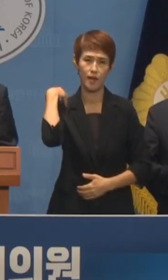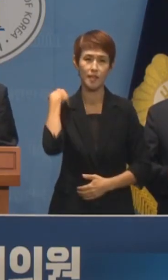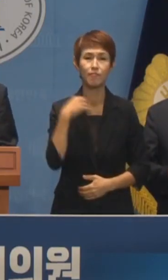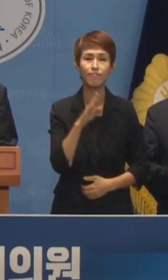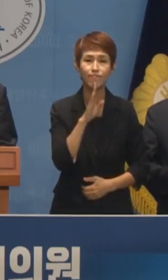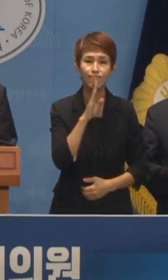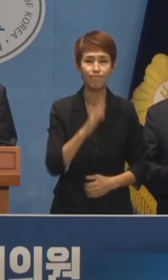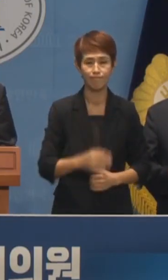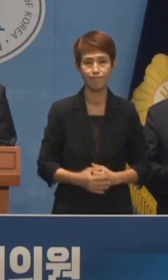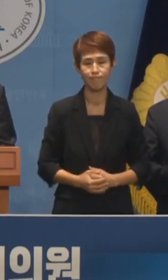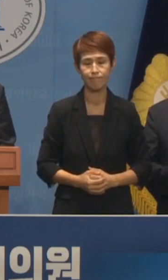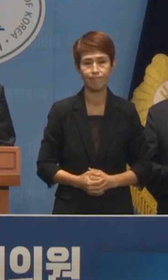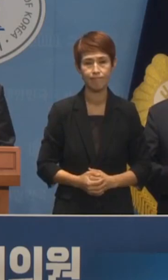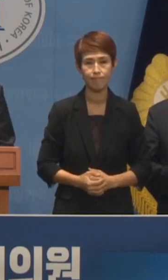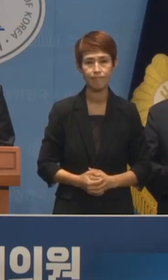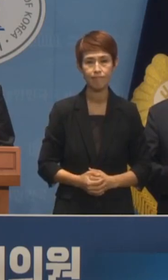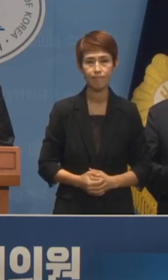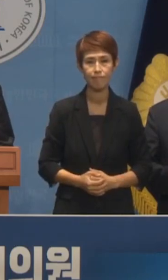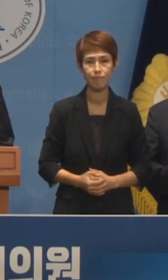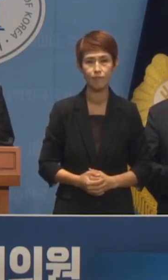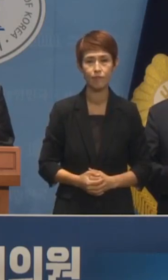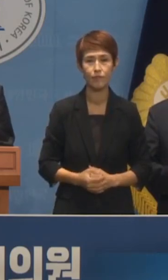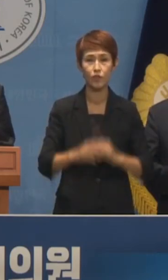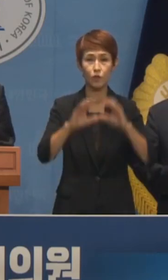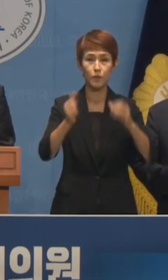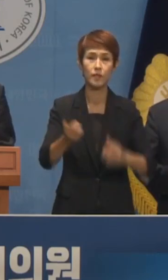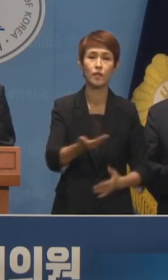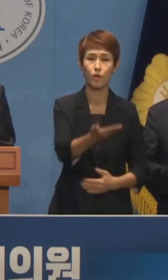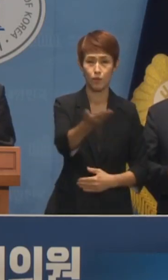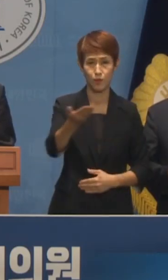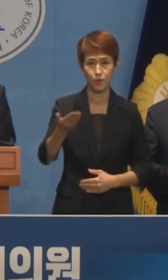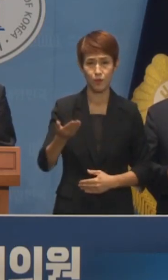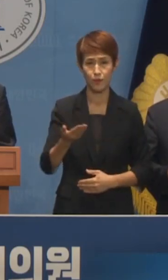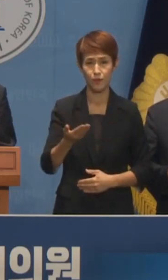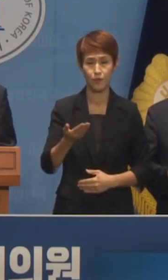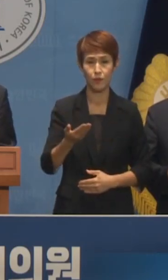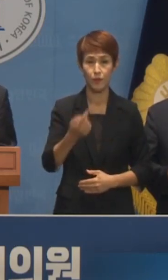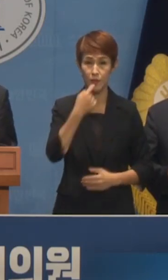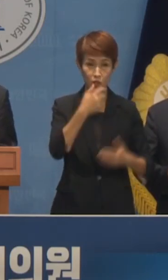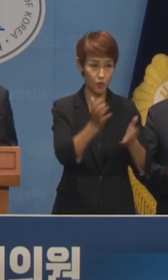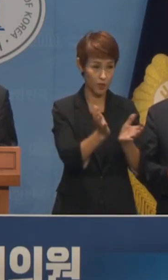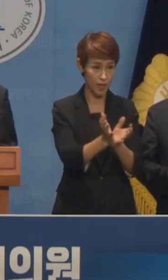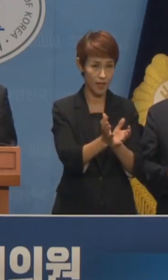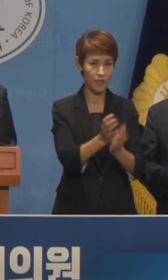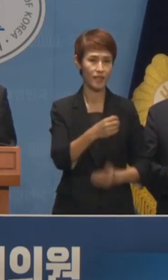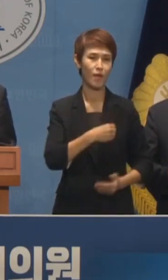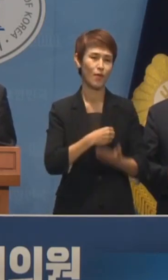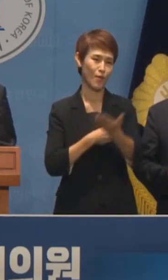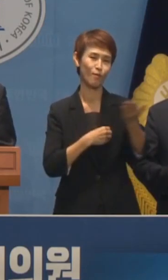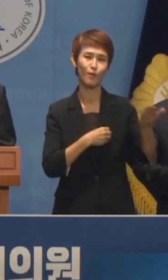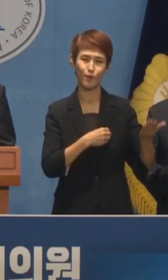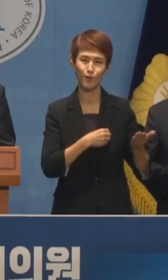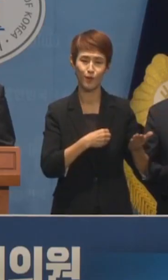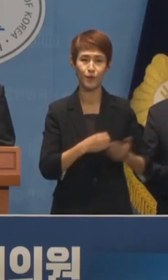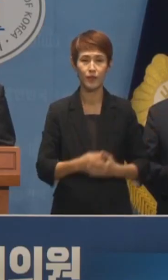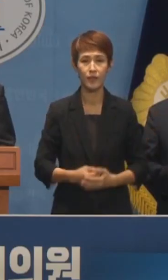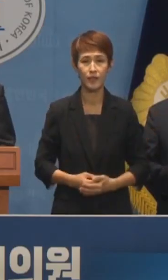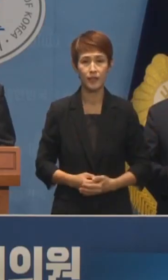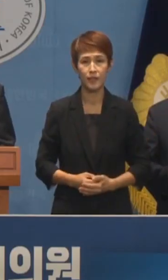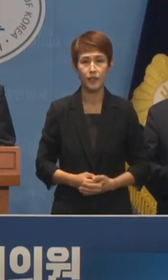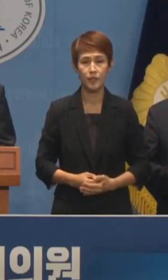중 하나입니다. 국민 여러분, 더불어민주당 당원 여러분,